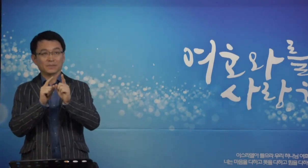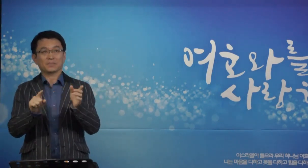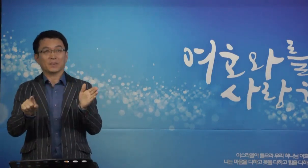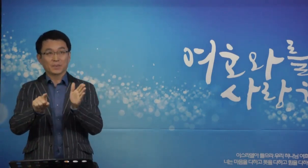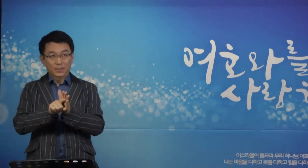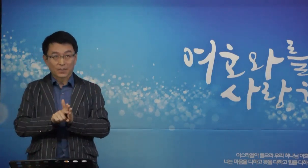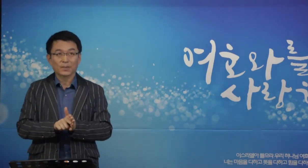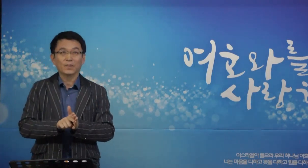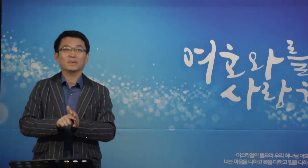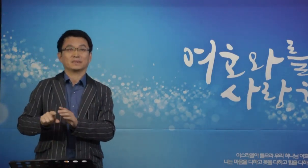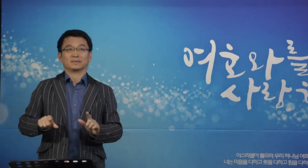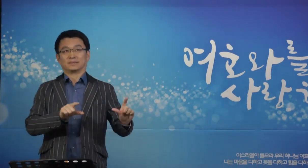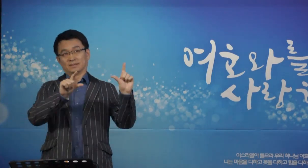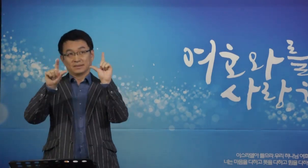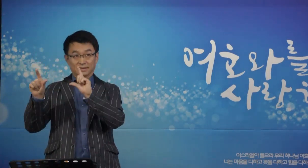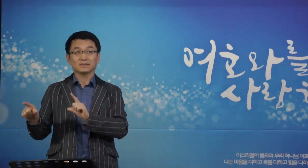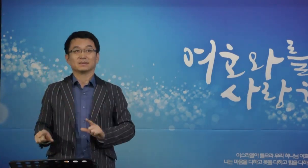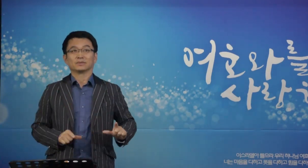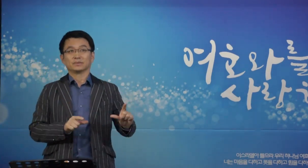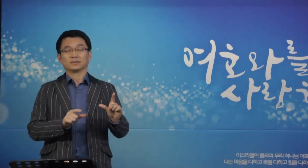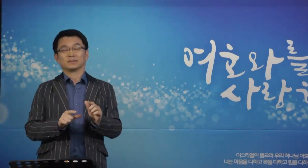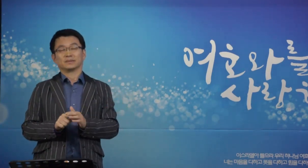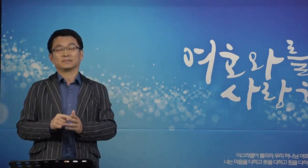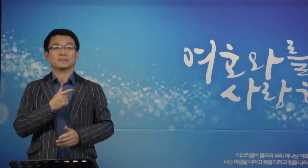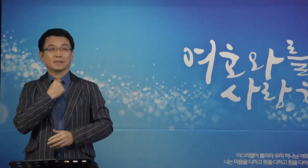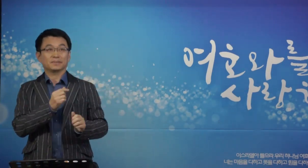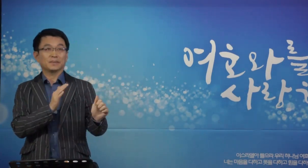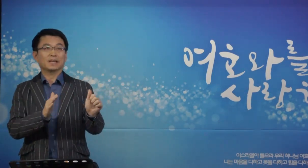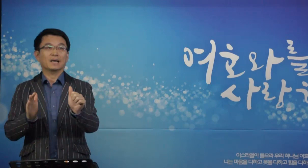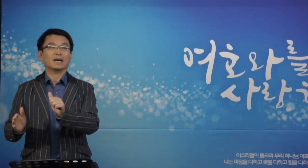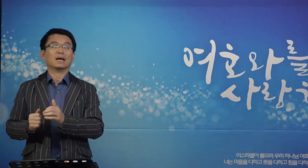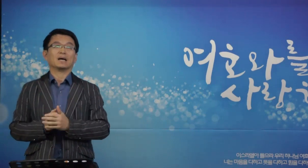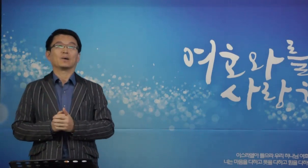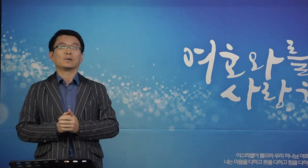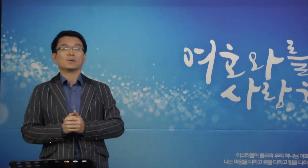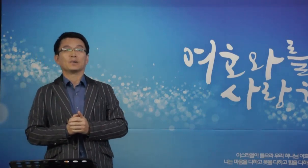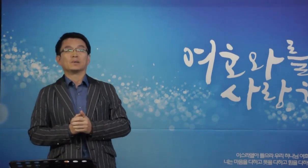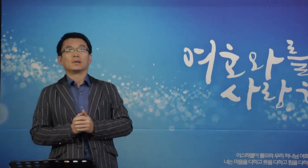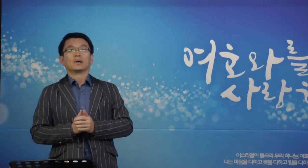이 말씀을 믿고 살아가는 우리가 되길 소망합니다.